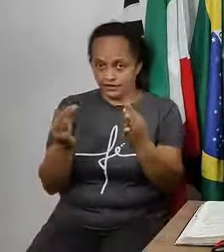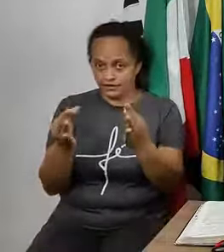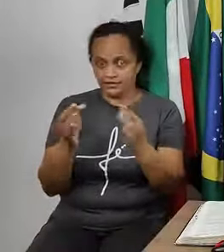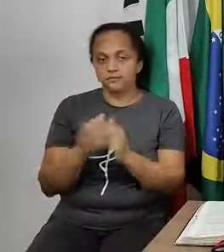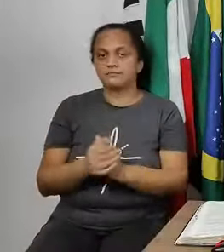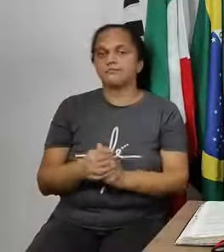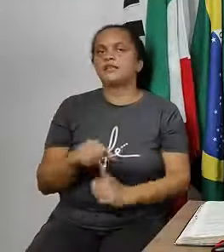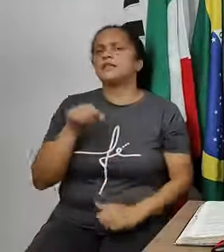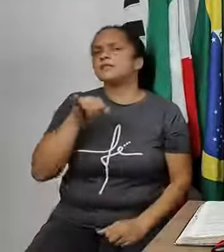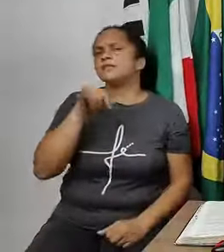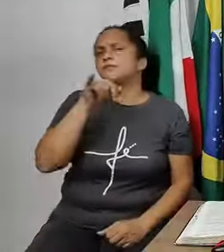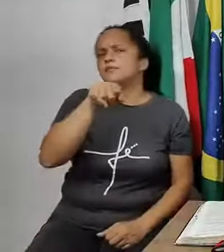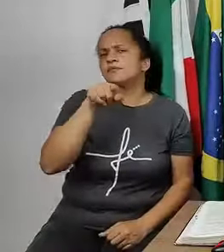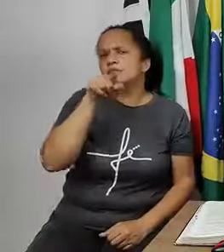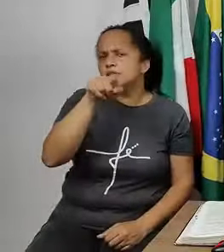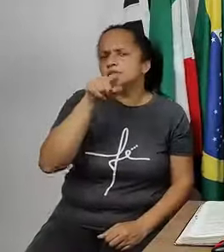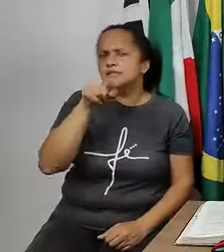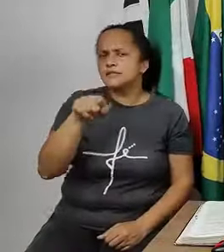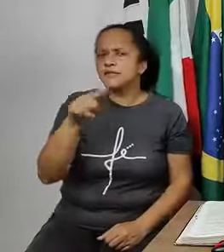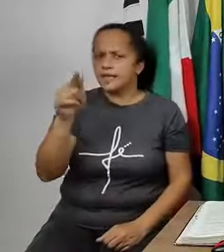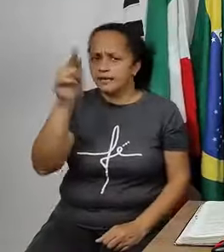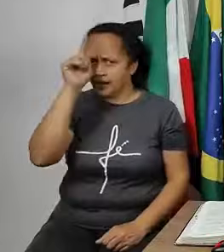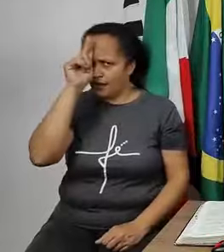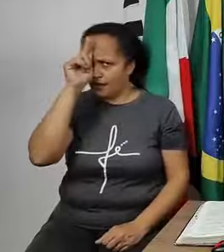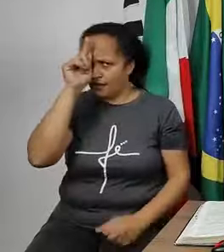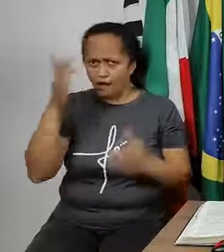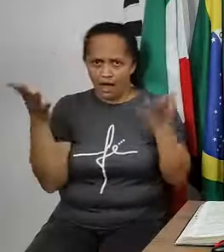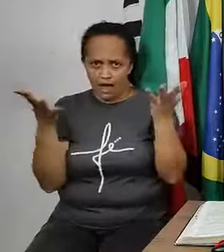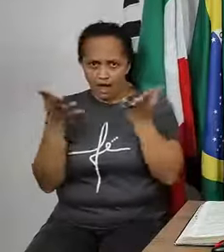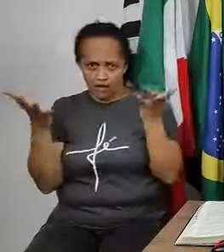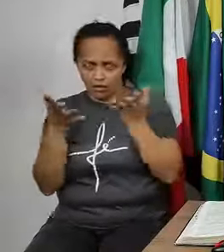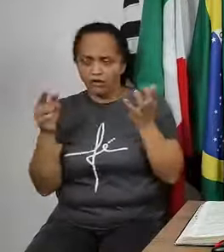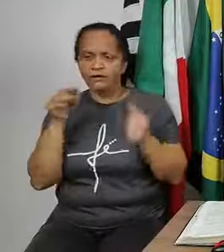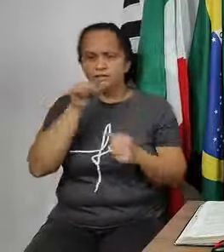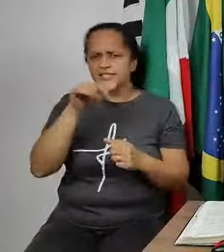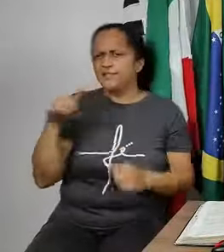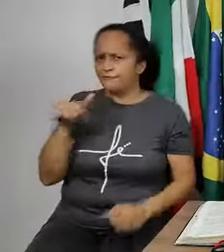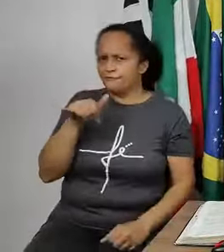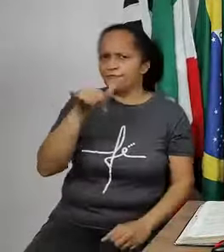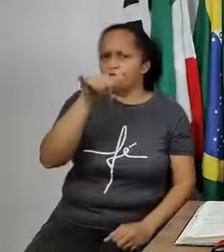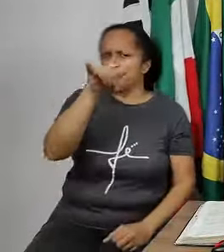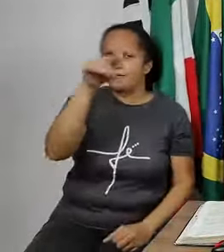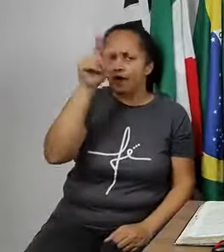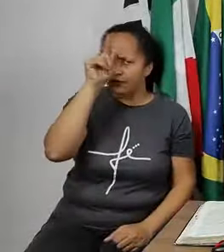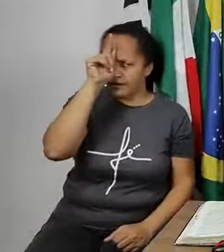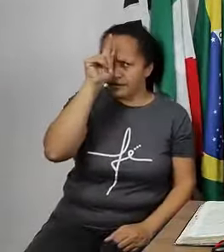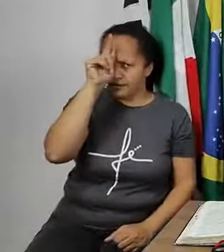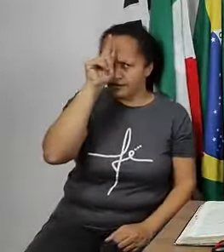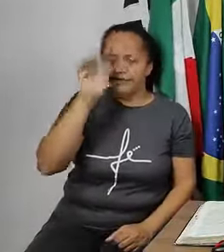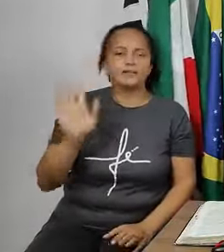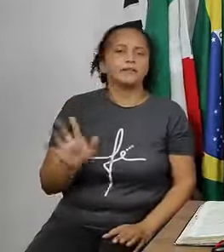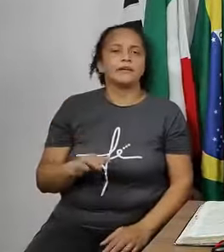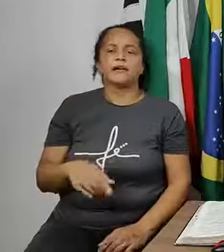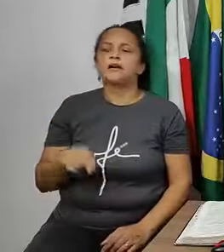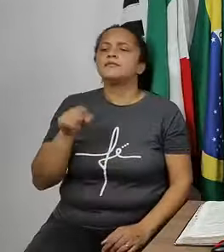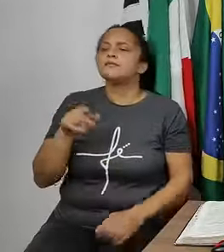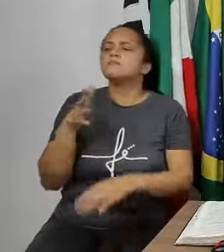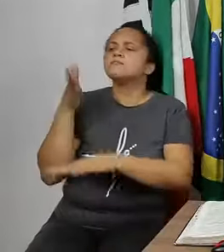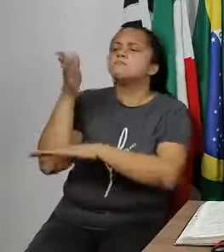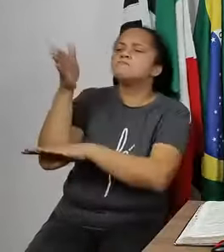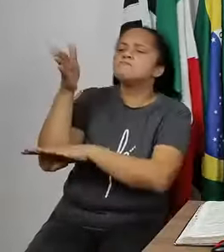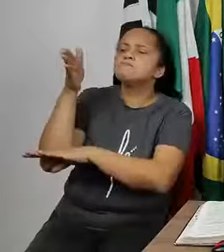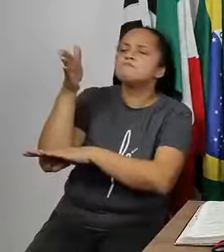na Alemanha, agora, se você pegar um avião aqui e for para a Alemanha, e se hospedar num hotel na